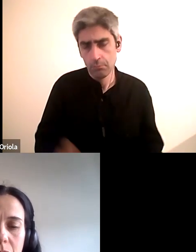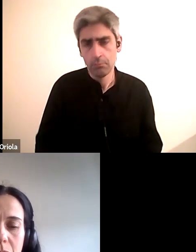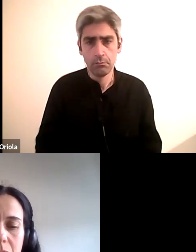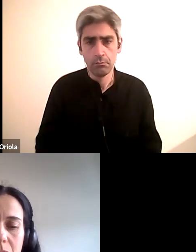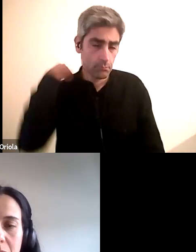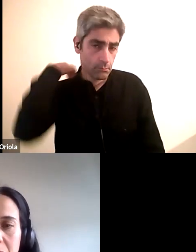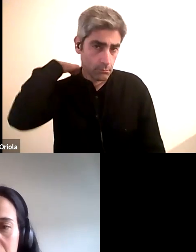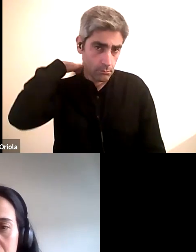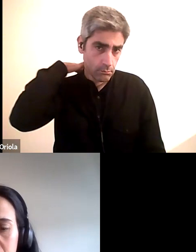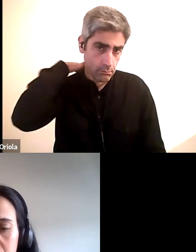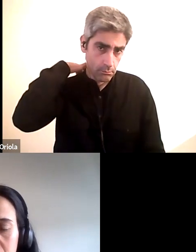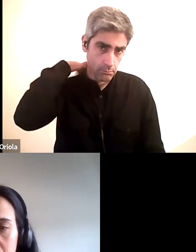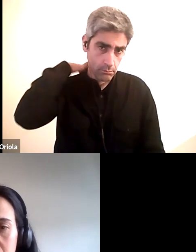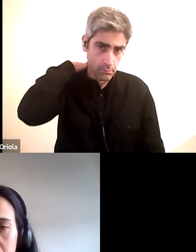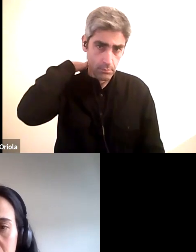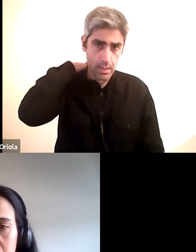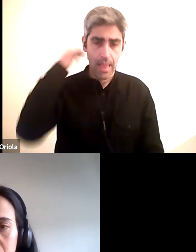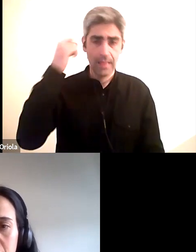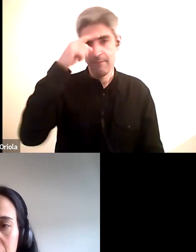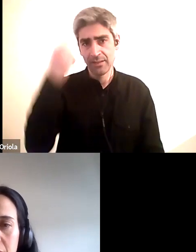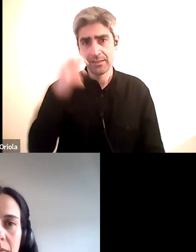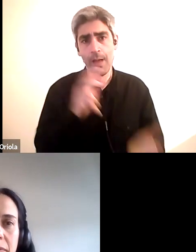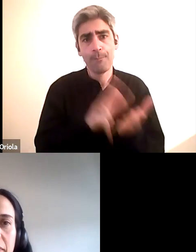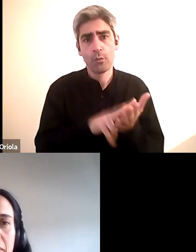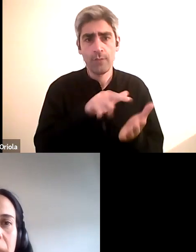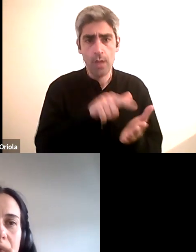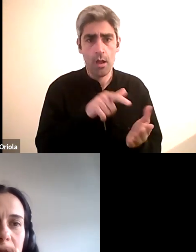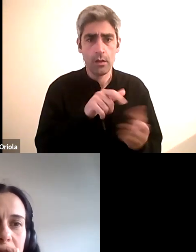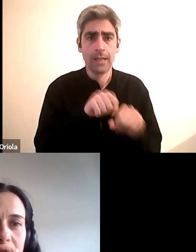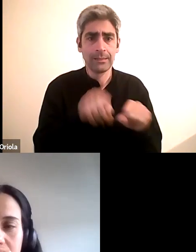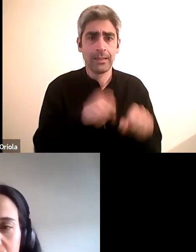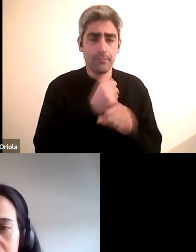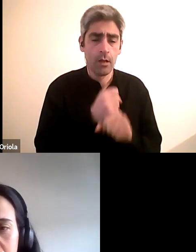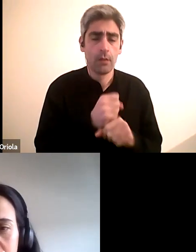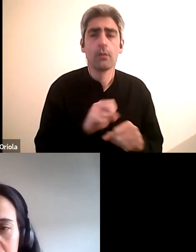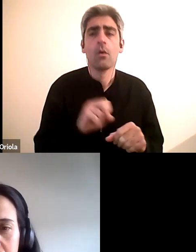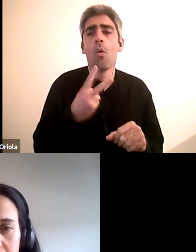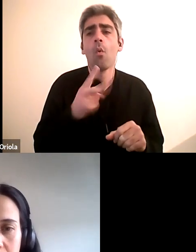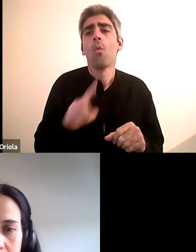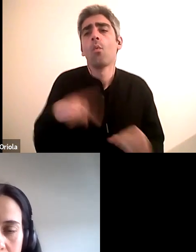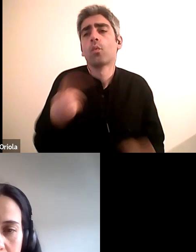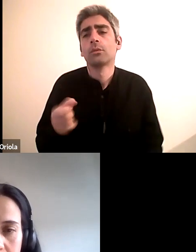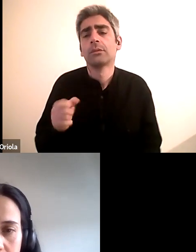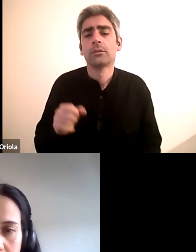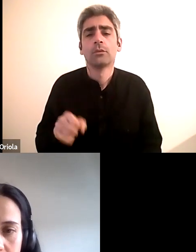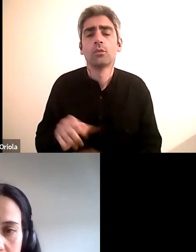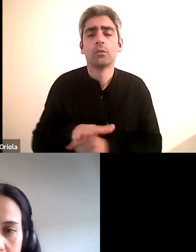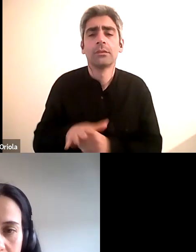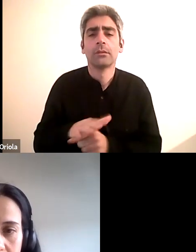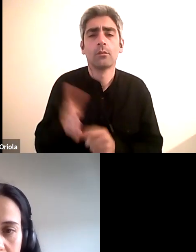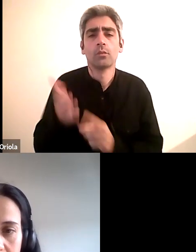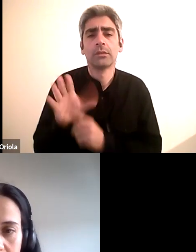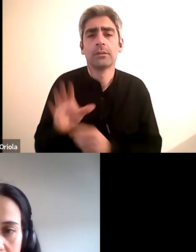Julgo que vai ser muito complicado que isso aconteça. Se houver alguma circunstância associada